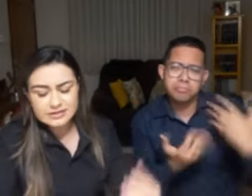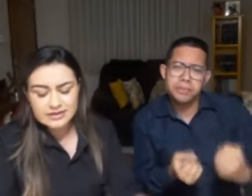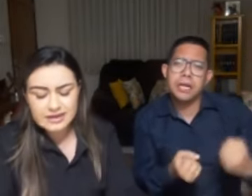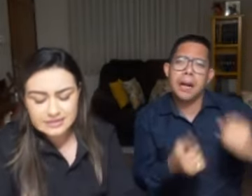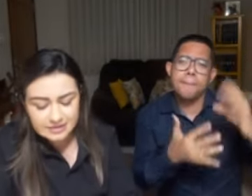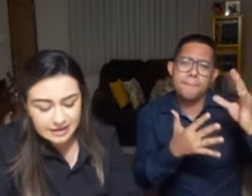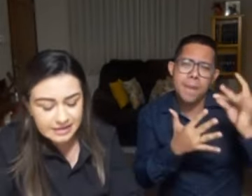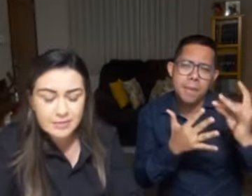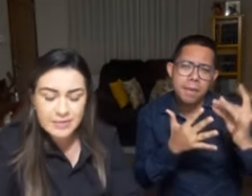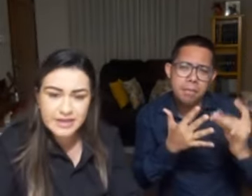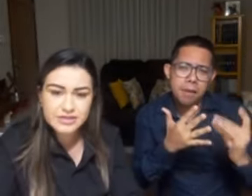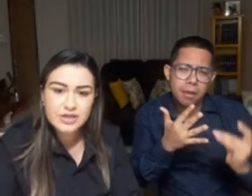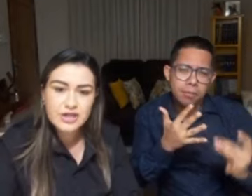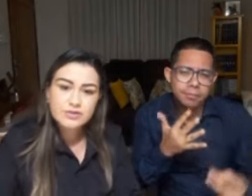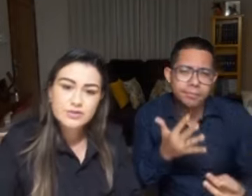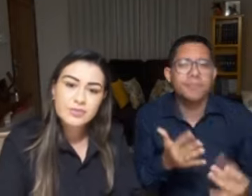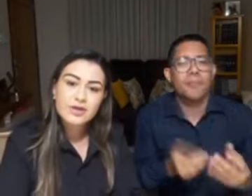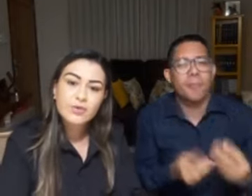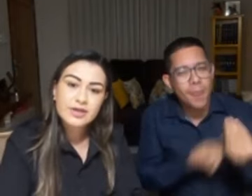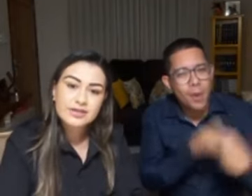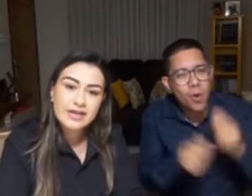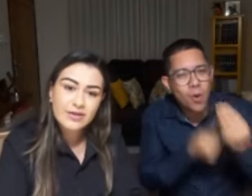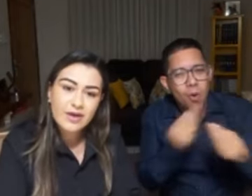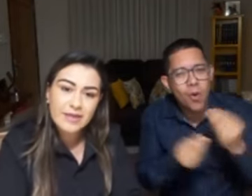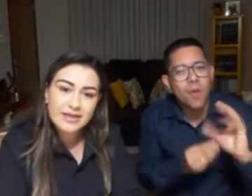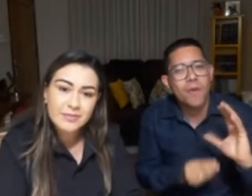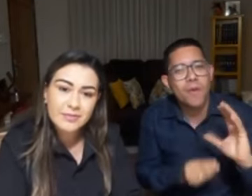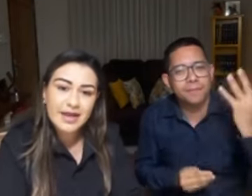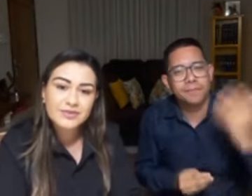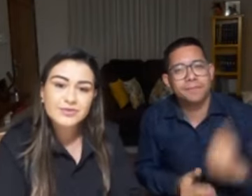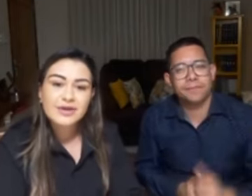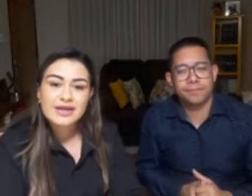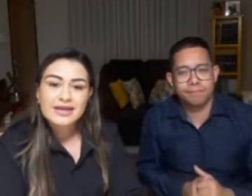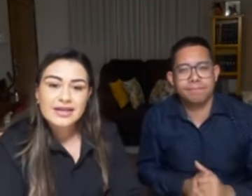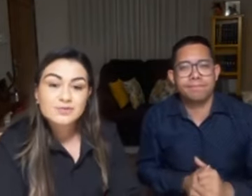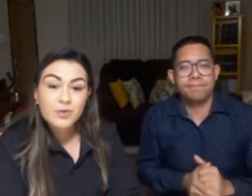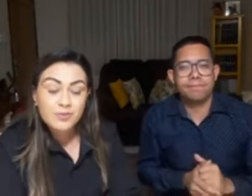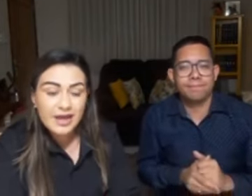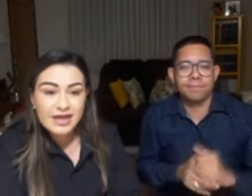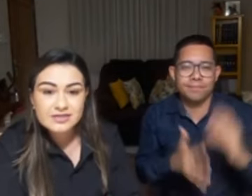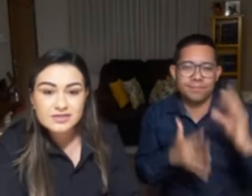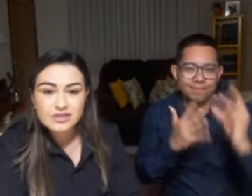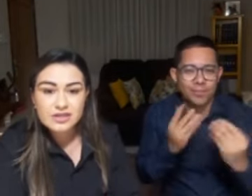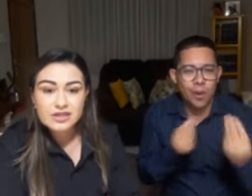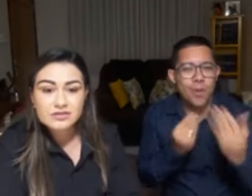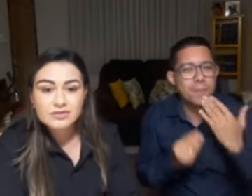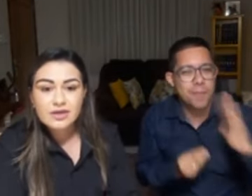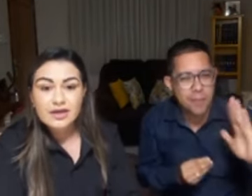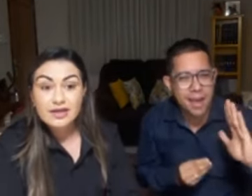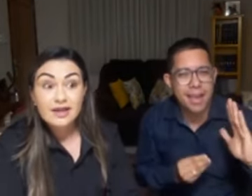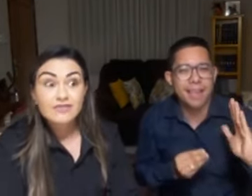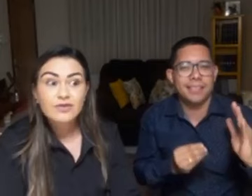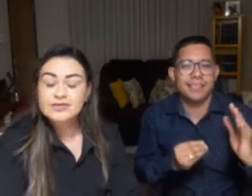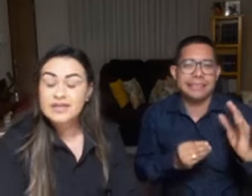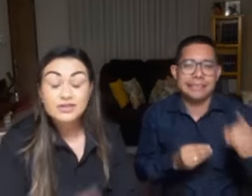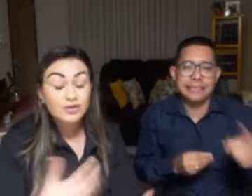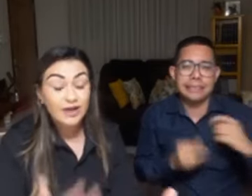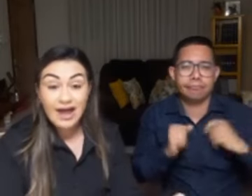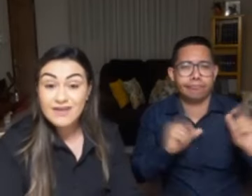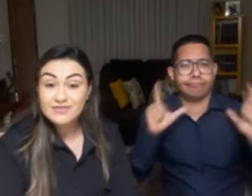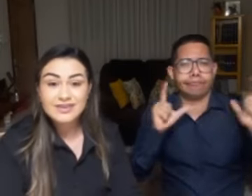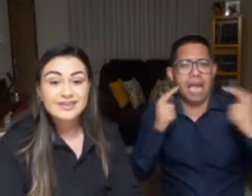explicando detalhadamente sobre o que seria o arrebatamento e as promessas de Cristo. E ela ficou assim,